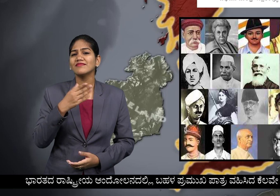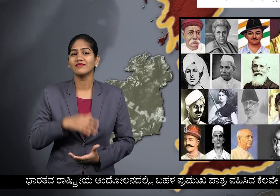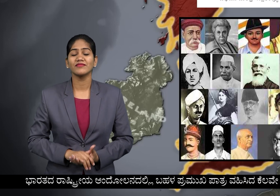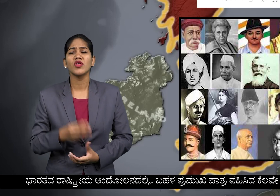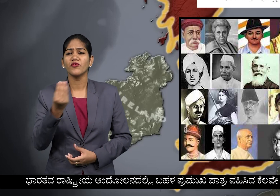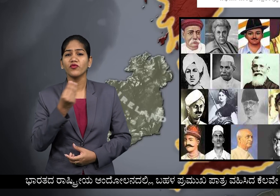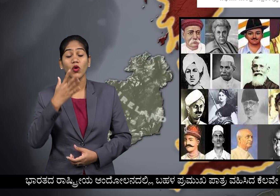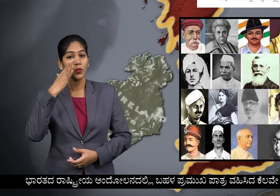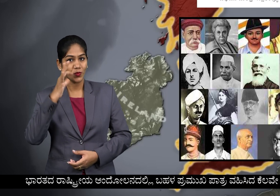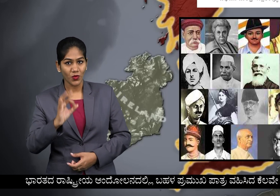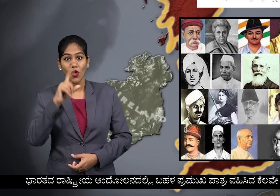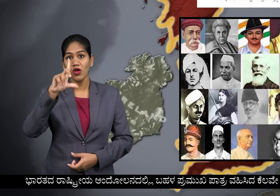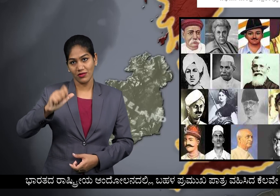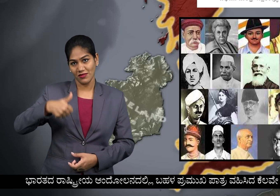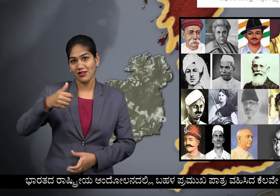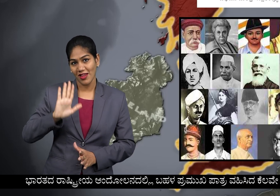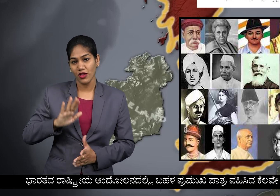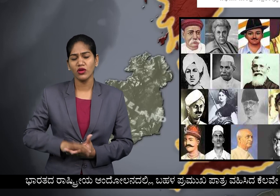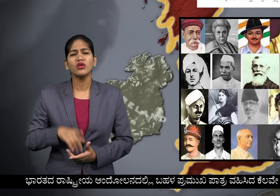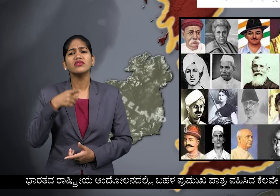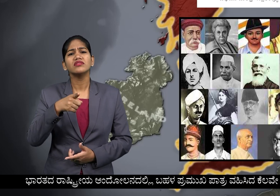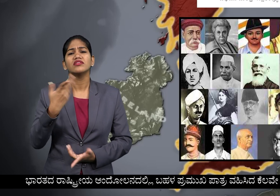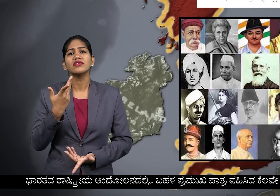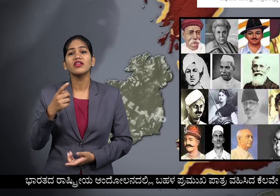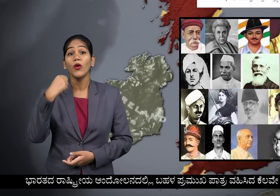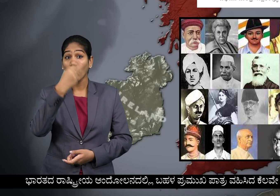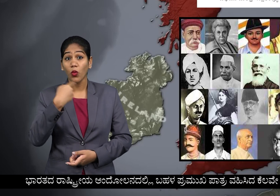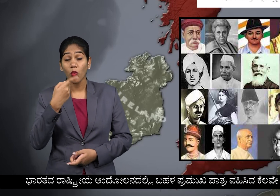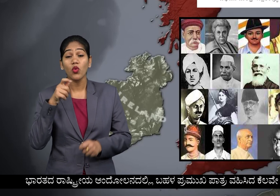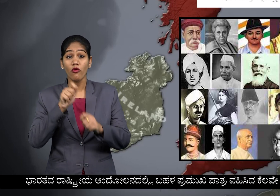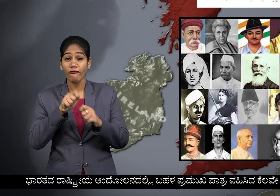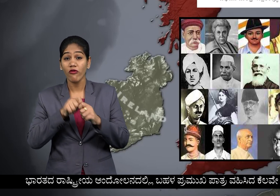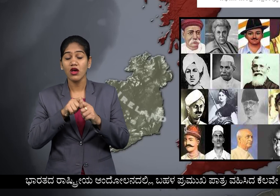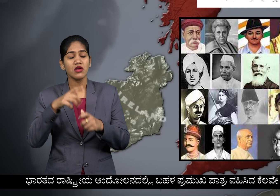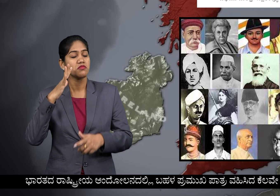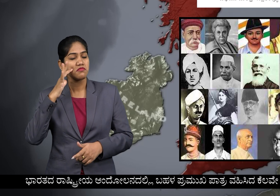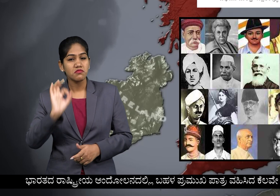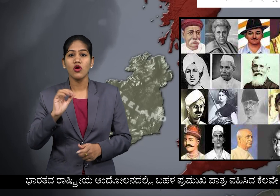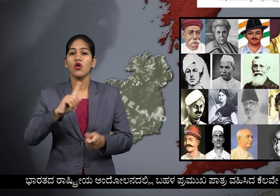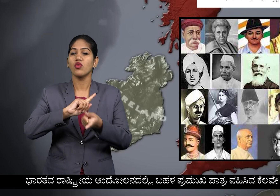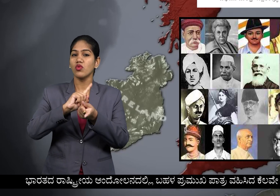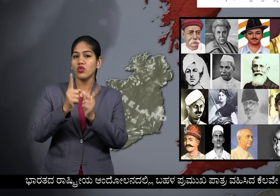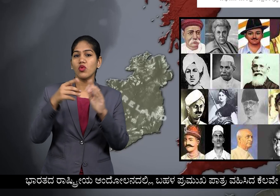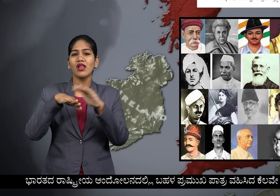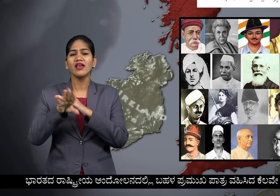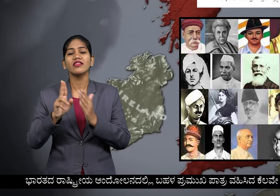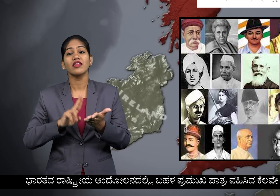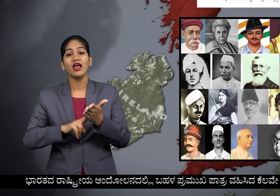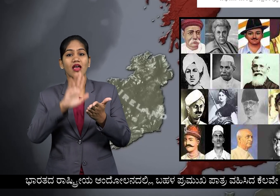ಭಾರತದ ರಾಷ್ಟ್ರೀಯ ಆಂದೋಲನದಲ್ಲಿ ಬಹಳ ಪ್ರಮುಖ ಪಾತ್ರ ವಹಿಸಿದ ಕೆಲವೇ ಪ್ರಮುಖ ನಾಯಕರು ಇವರು.